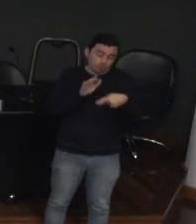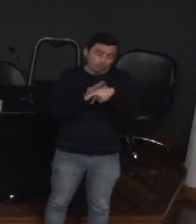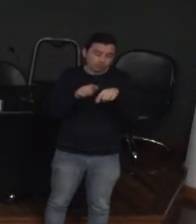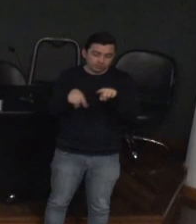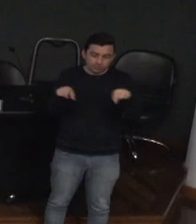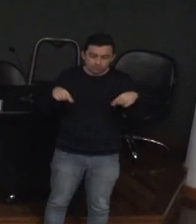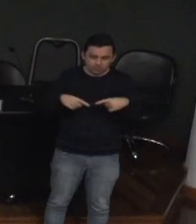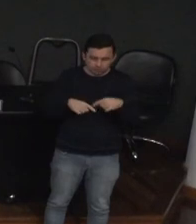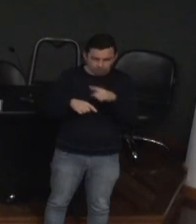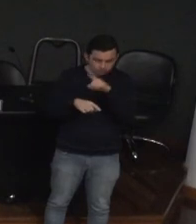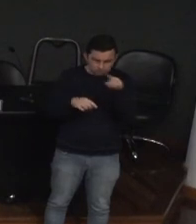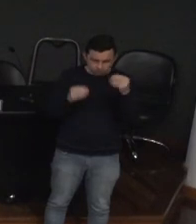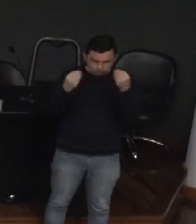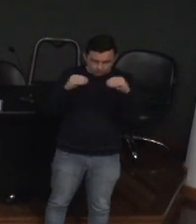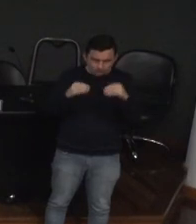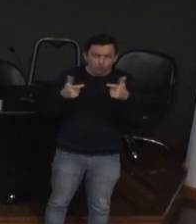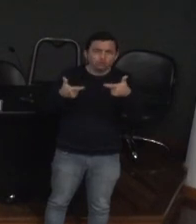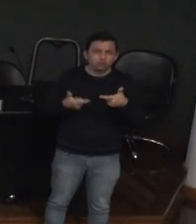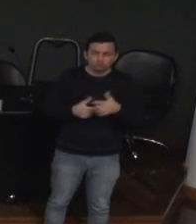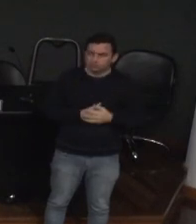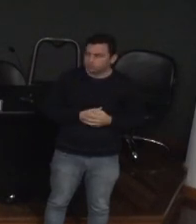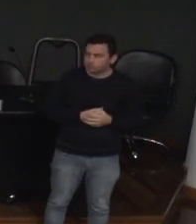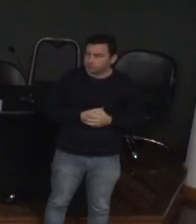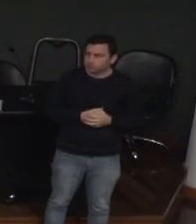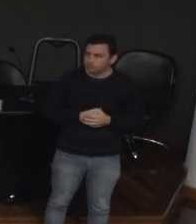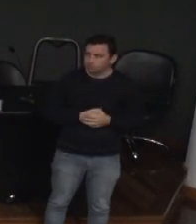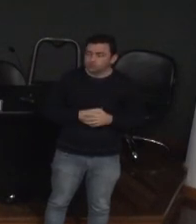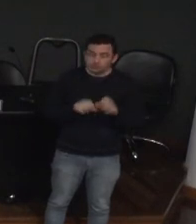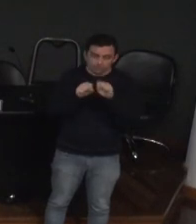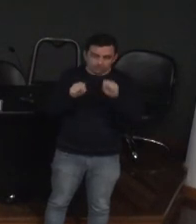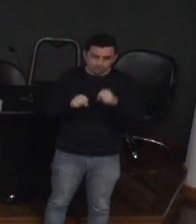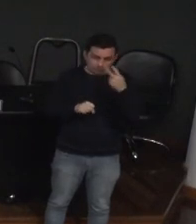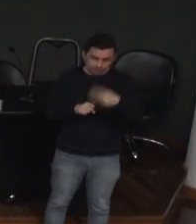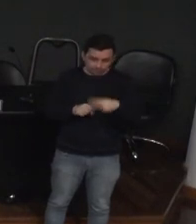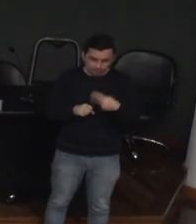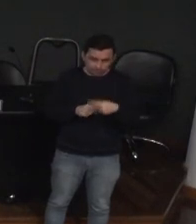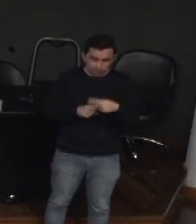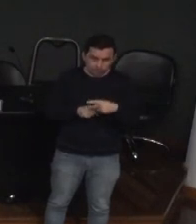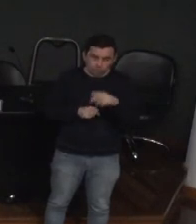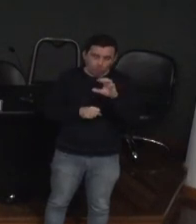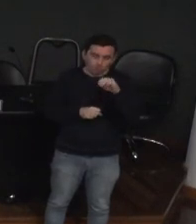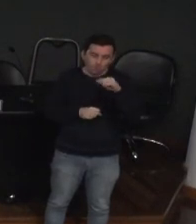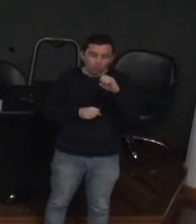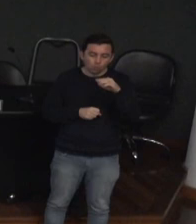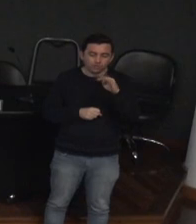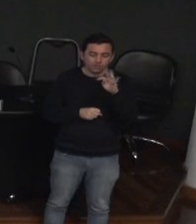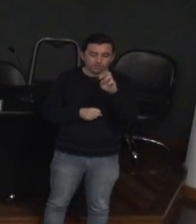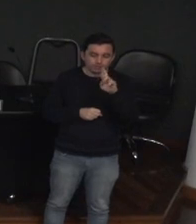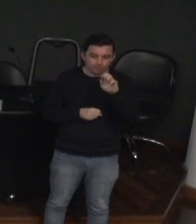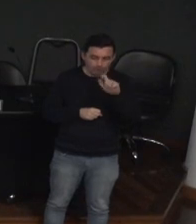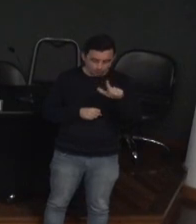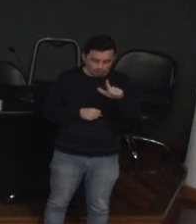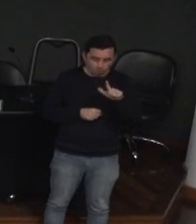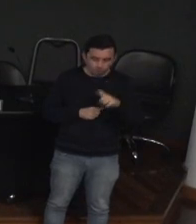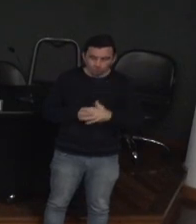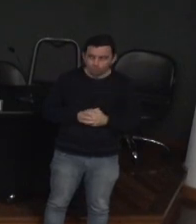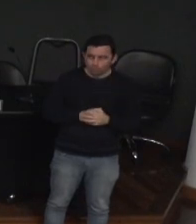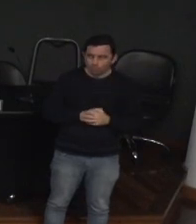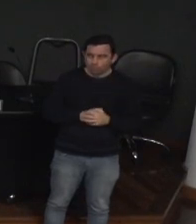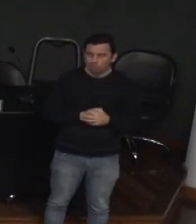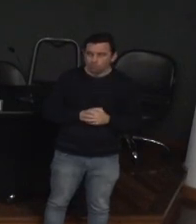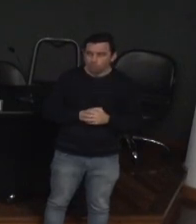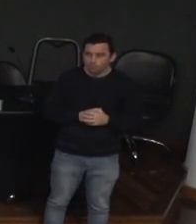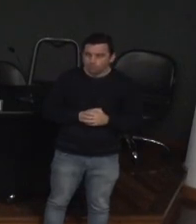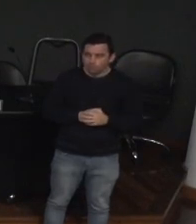gabinete. Tá, e você lança isso aonde? No sistema da casa, no Montreal, chamado Montreal. Ah, então tá. É